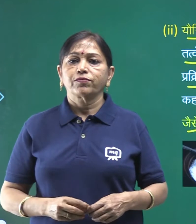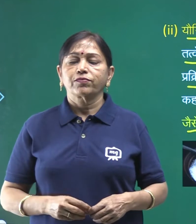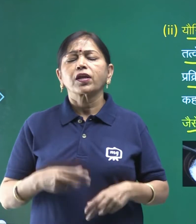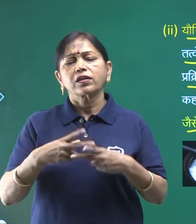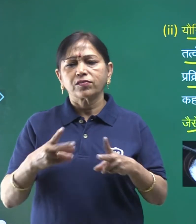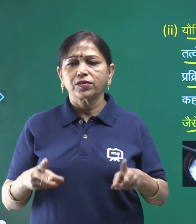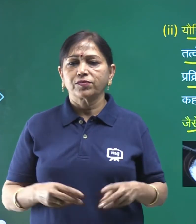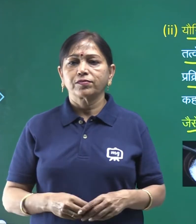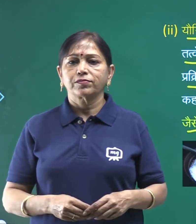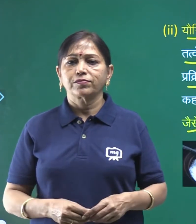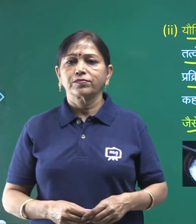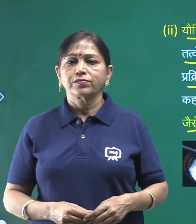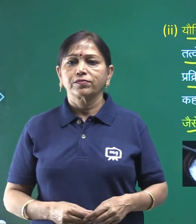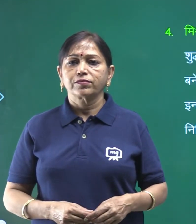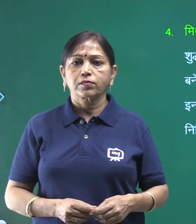आदि।